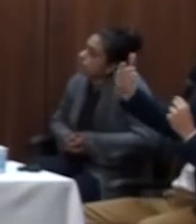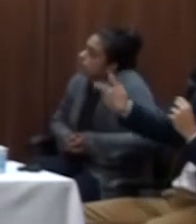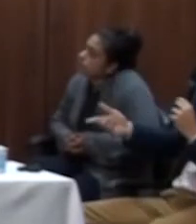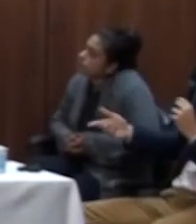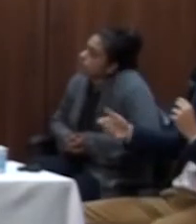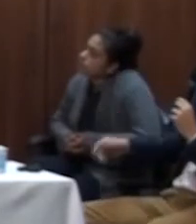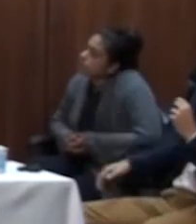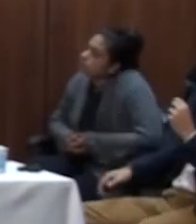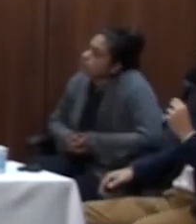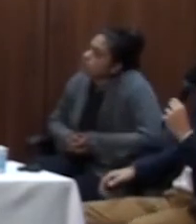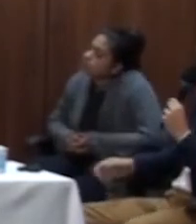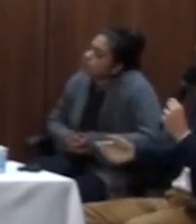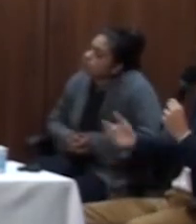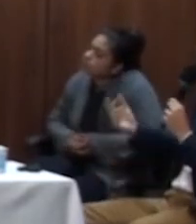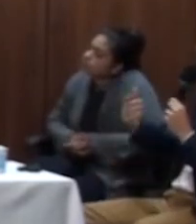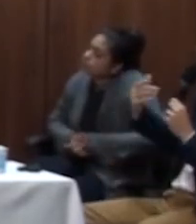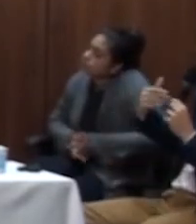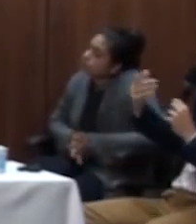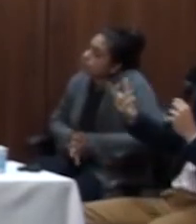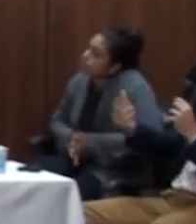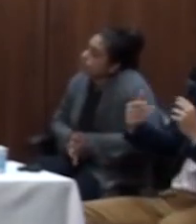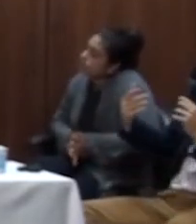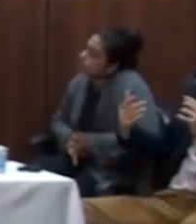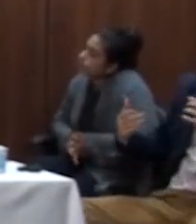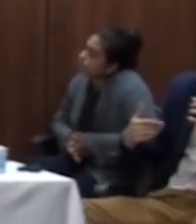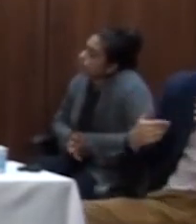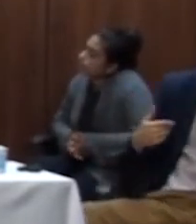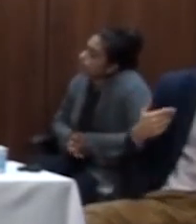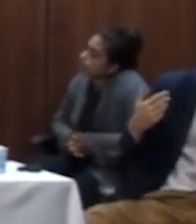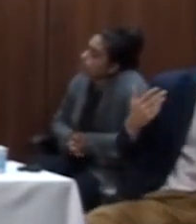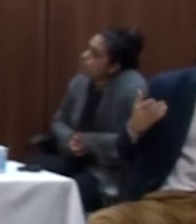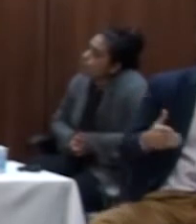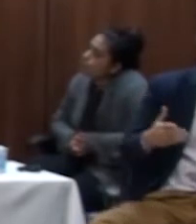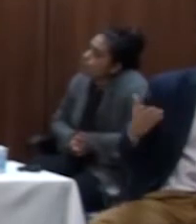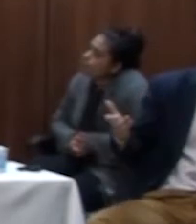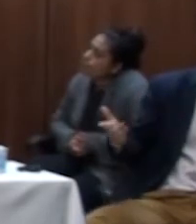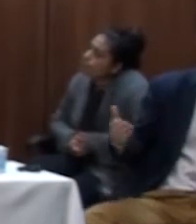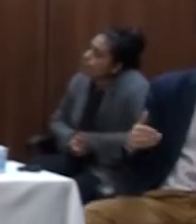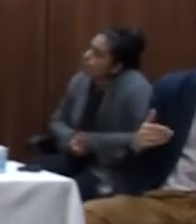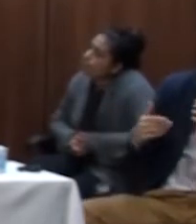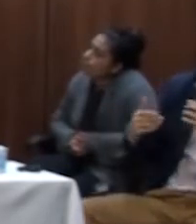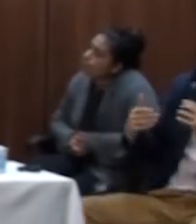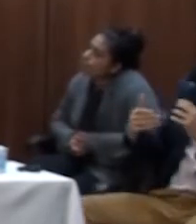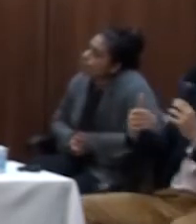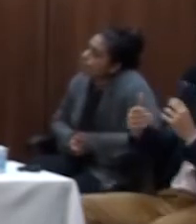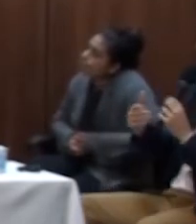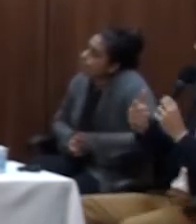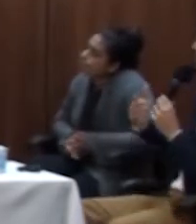espera dos procedimentos cirúrgicos. No âmbito do Antigos, que, como eu falei, tem uma fila autônoma, né, tem